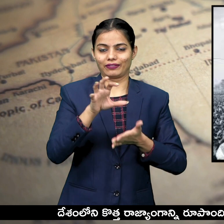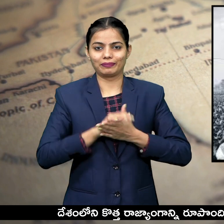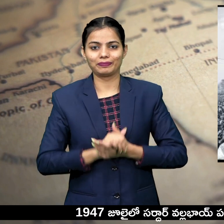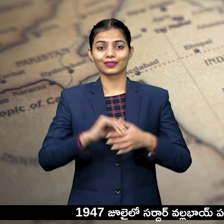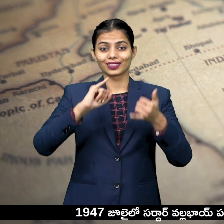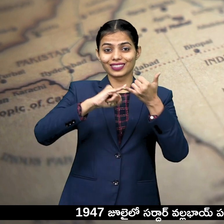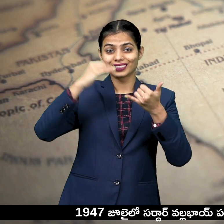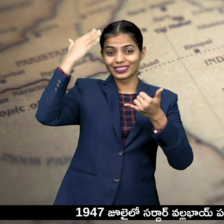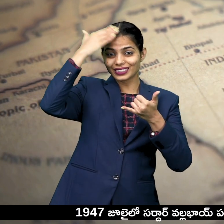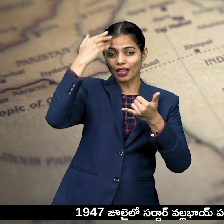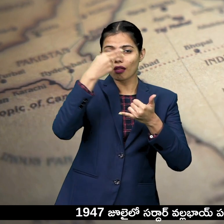జూలై